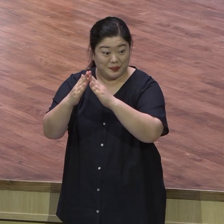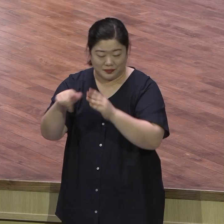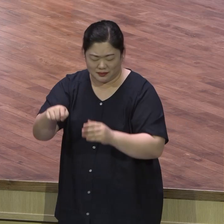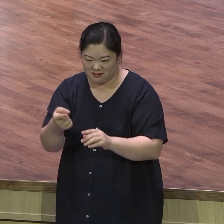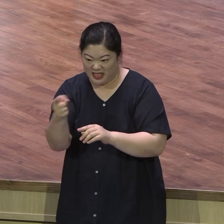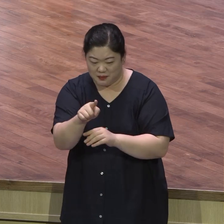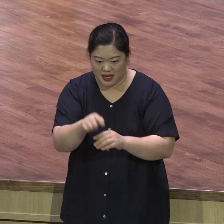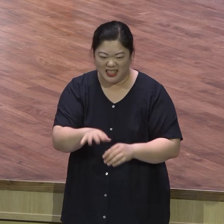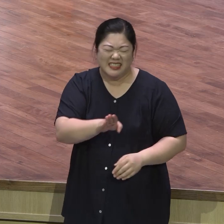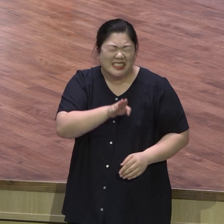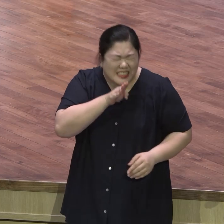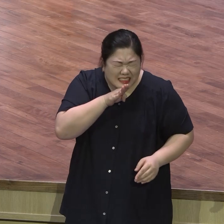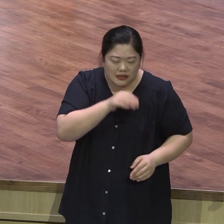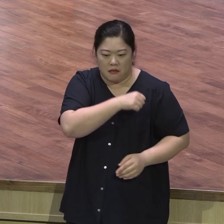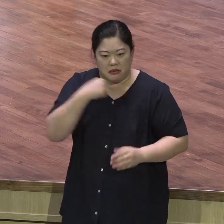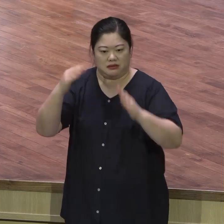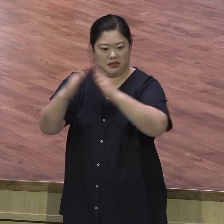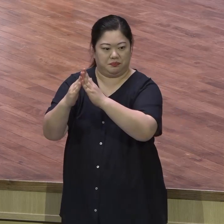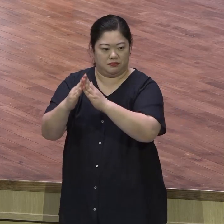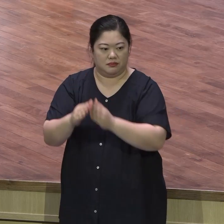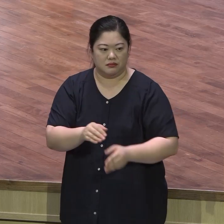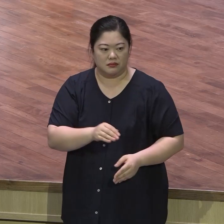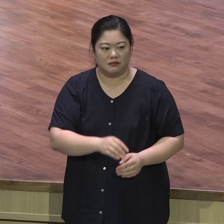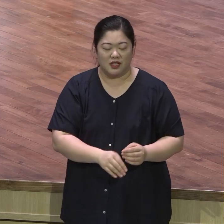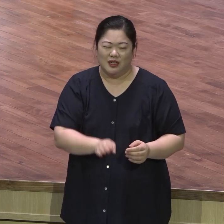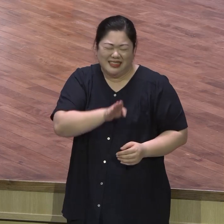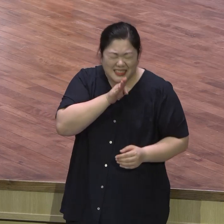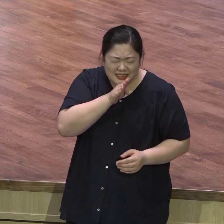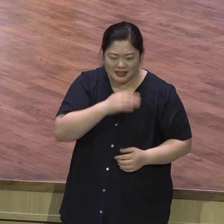찐 드라마 최고 인기 있는 드라마